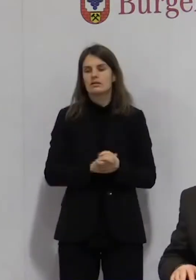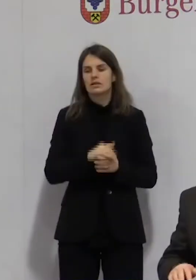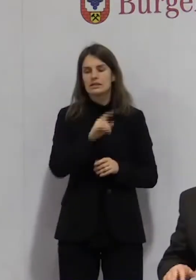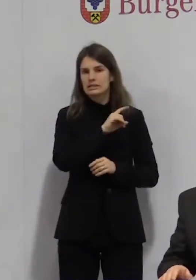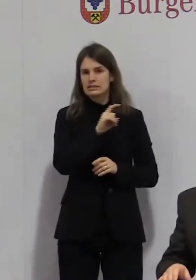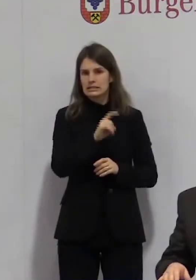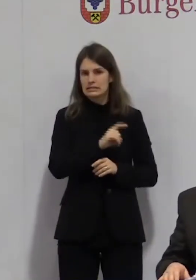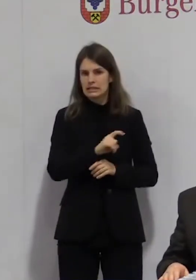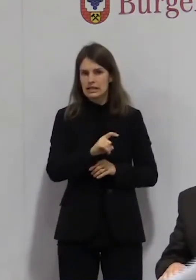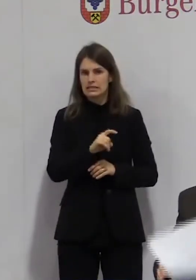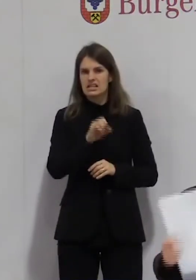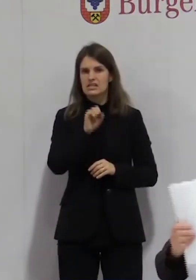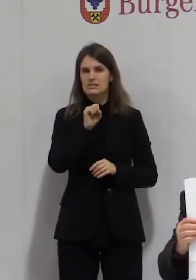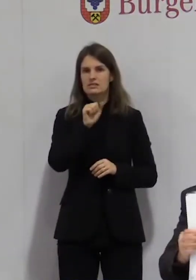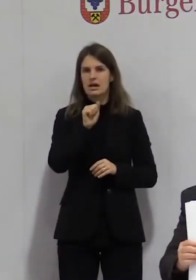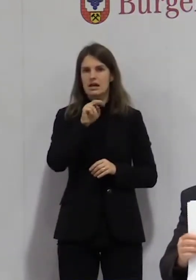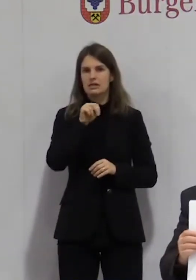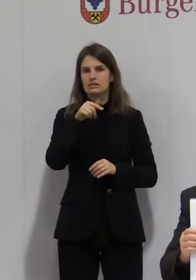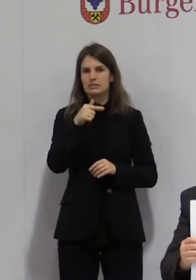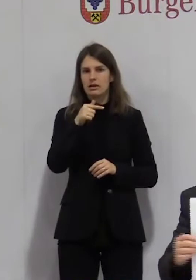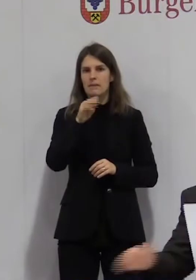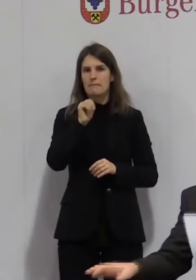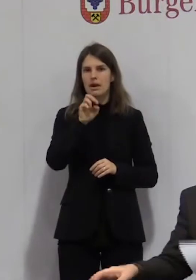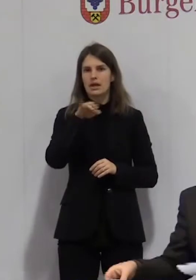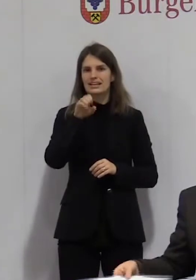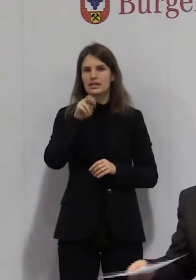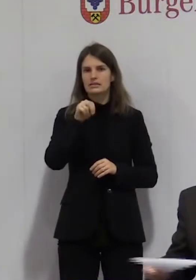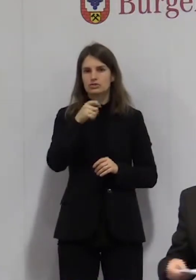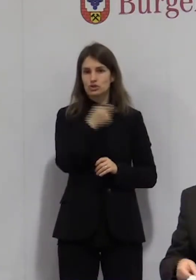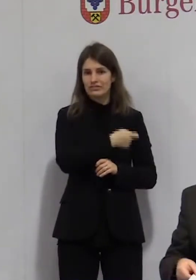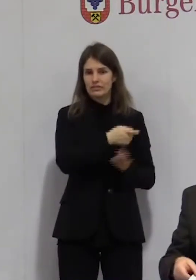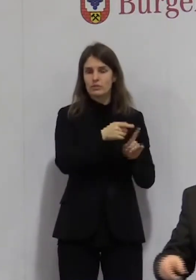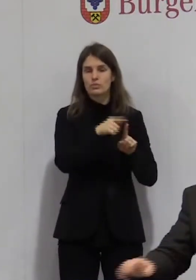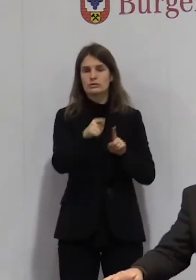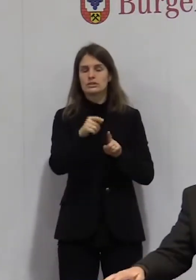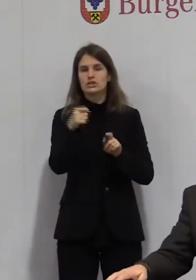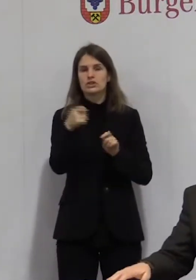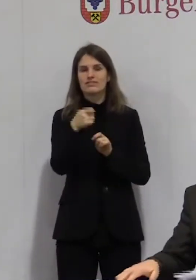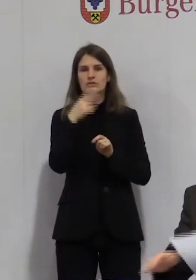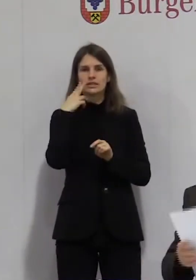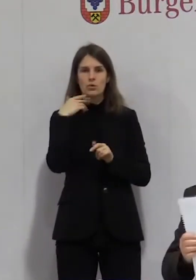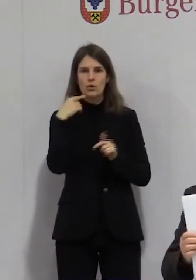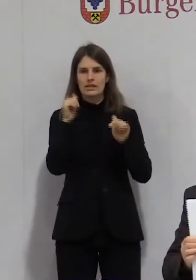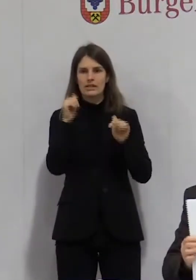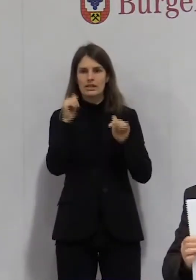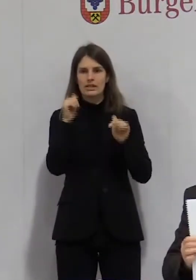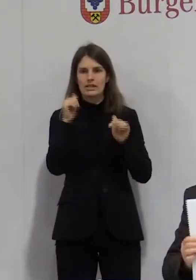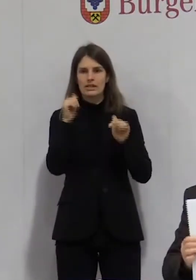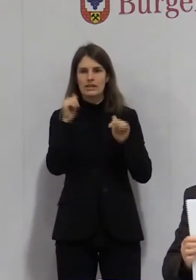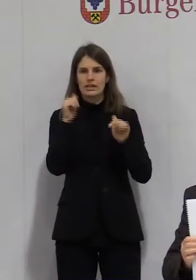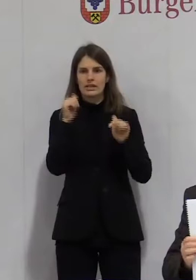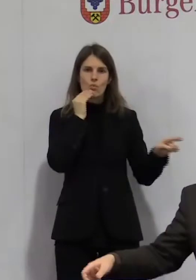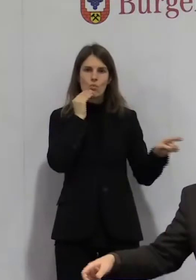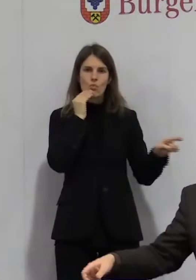das St. Marienstift und die Stiftung Seniorenhilfe, wo positive Bewohner und auch positive